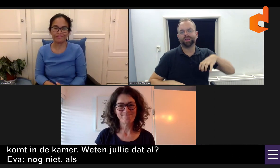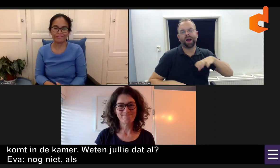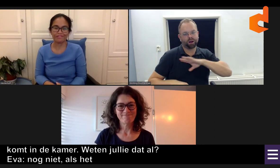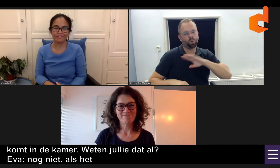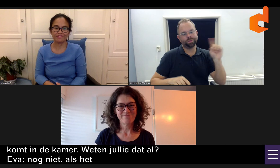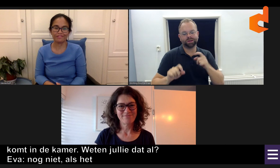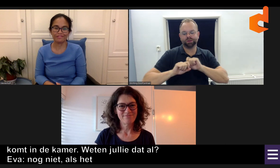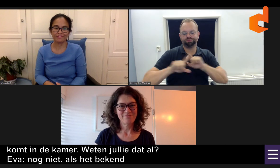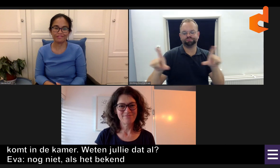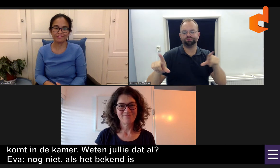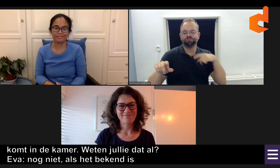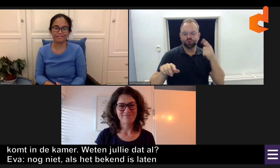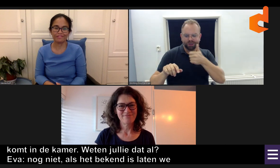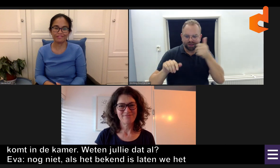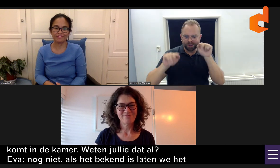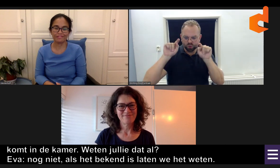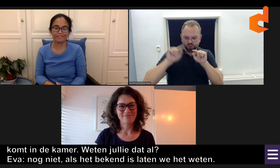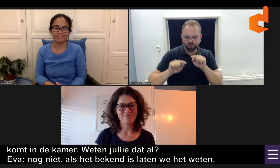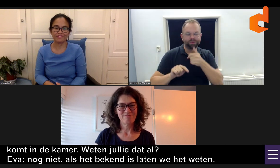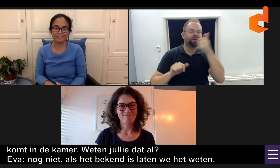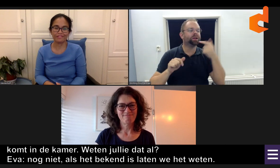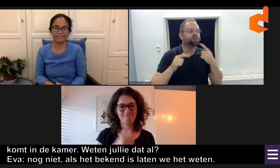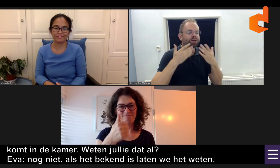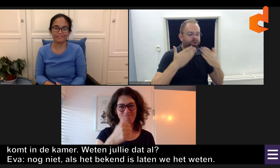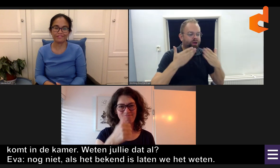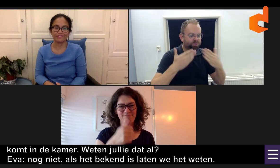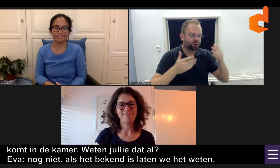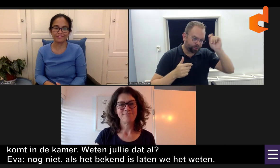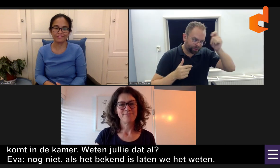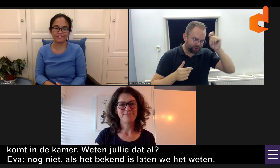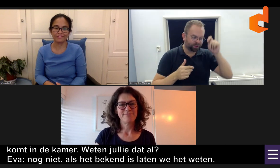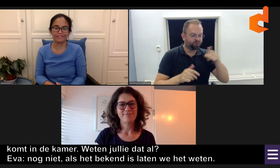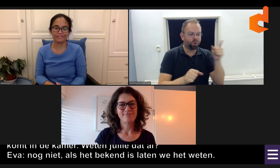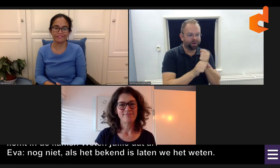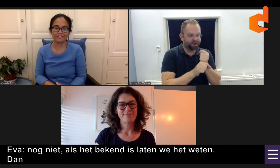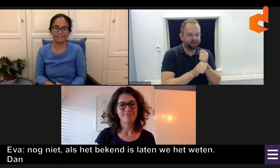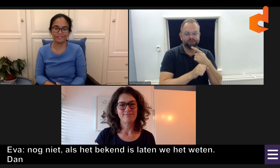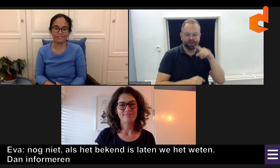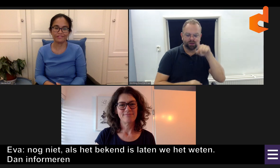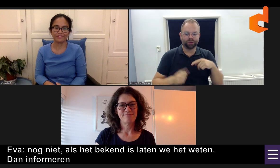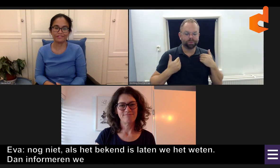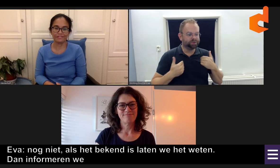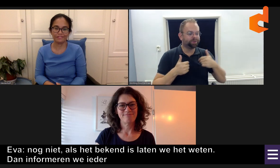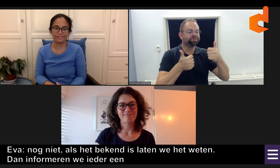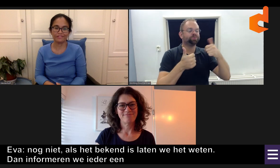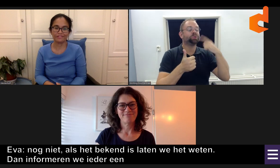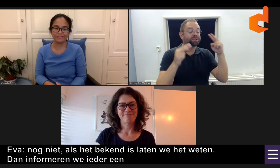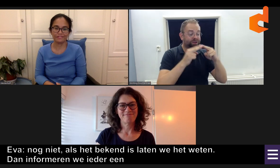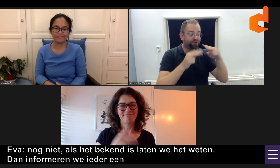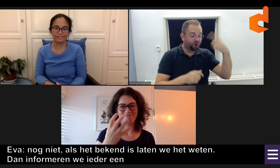we het weten, dan laten we het meteen. Dan informeren we iedereen. Ook via Doofcentraal natuurlijk. Hartelijk bedankt. Er zijn er mensen die